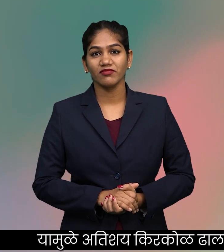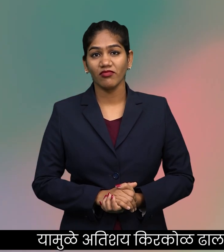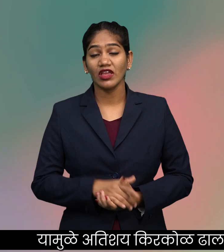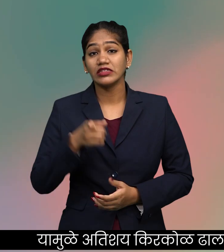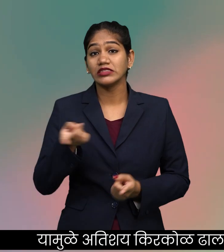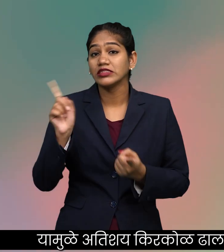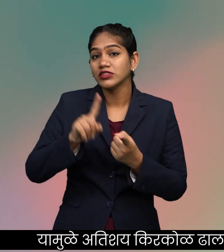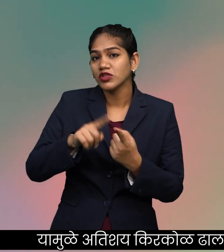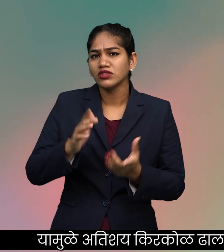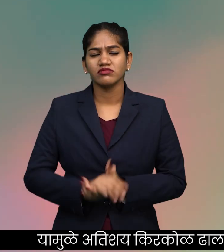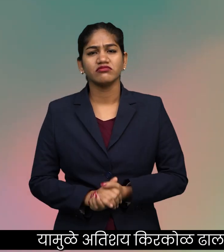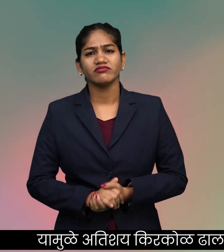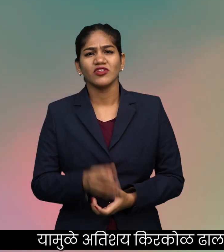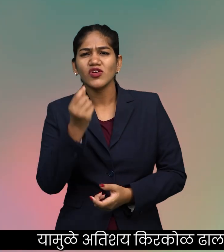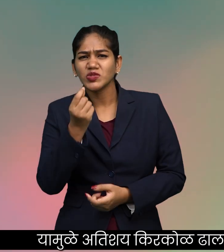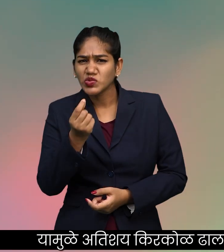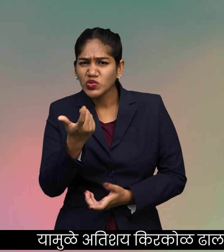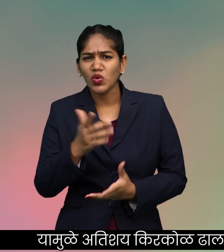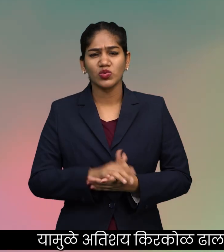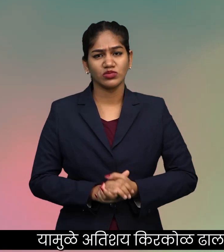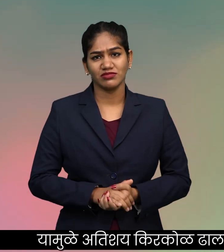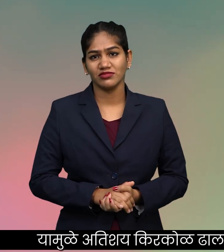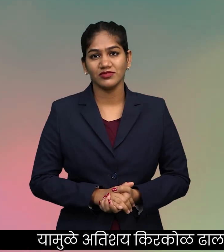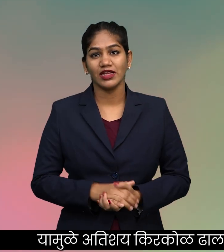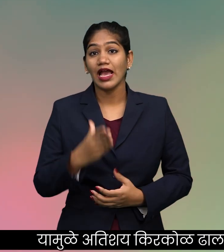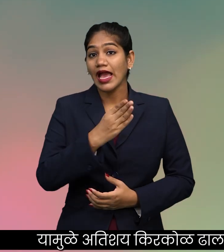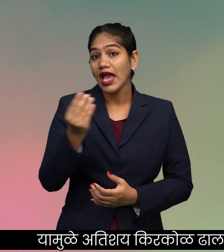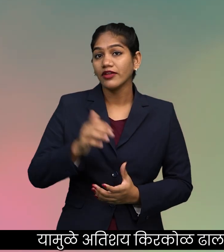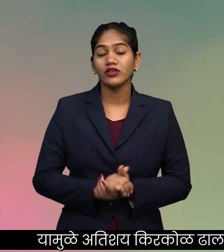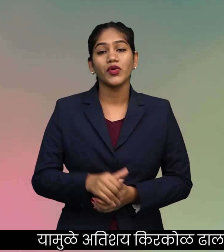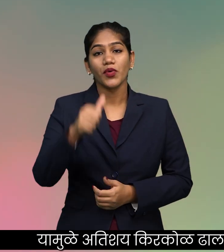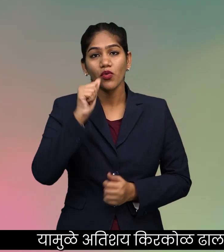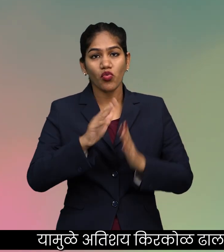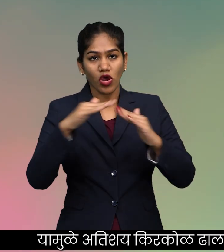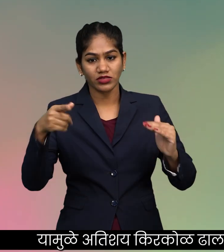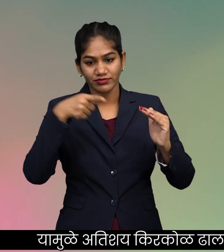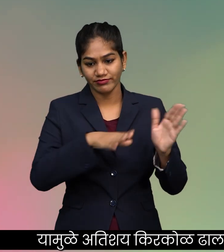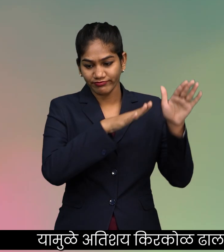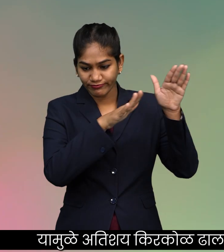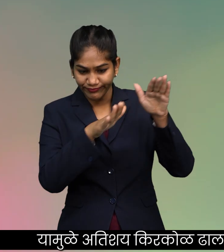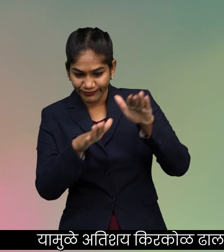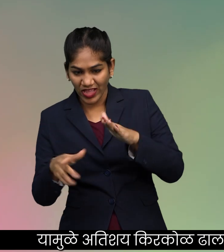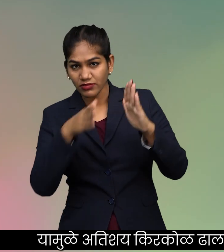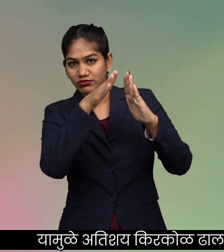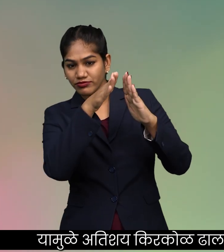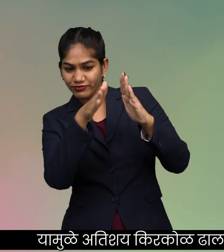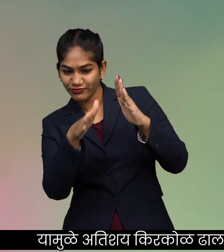यामुळे अतिशय किरकोळ ढाल निर्माण होतो आणि उतारावरून पाणी वाहते.